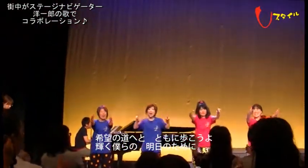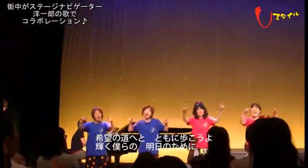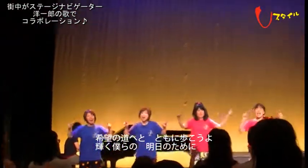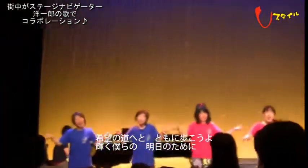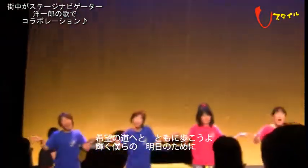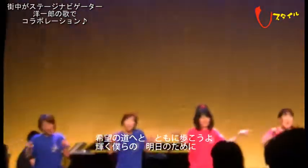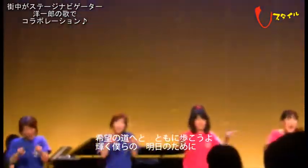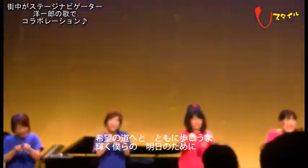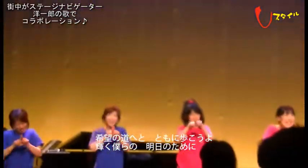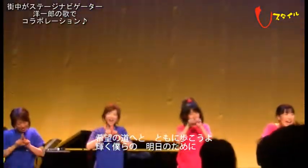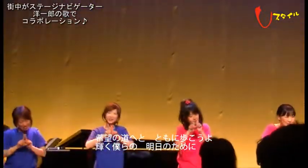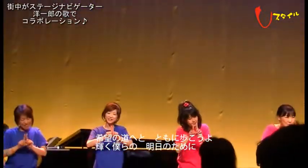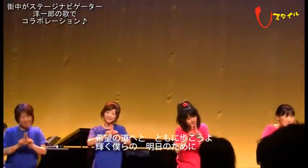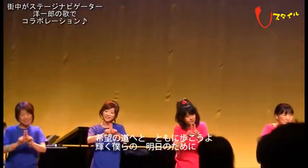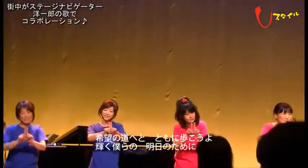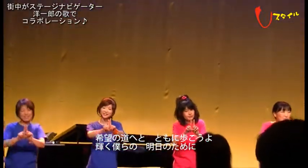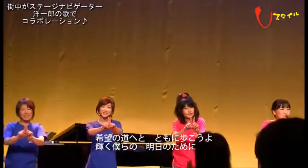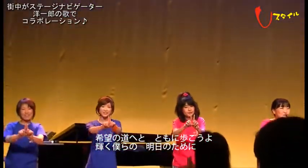ああああああ